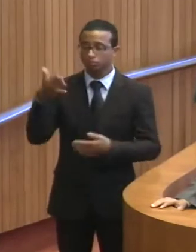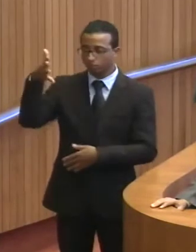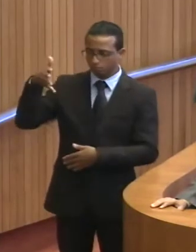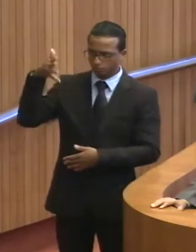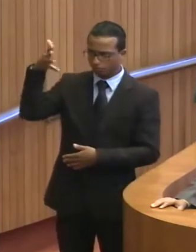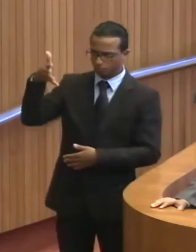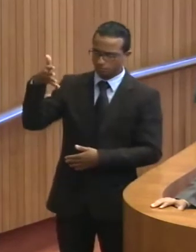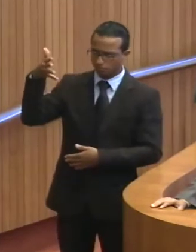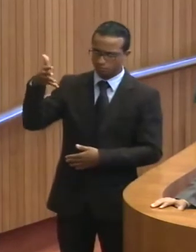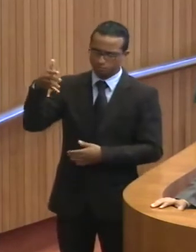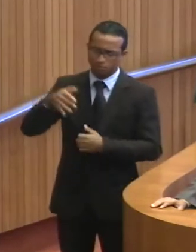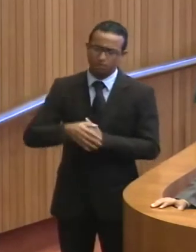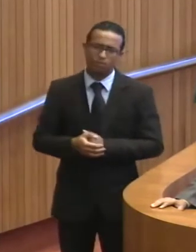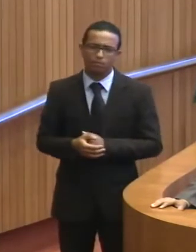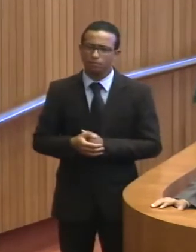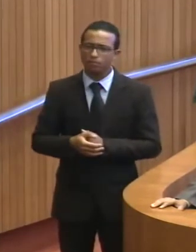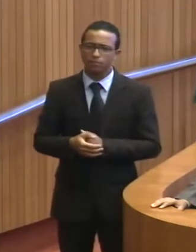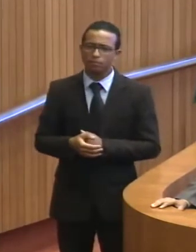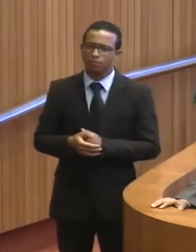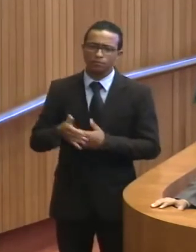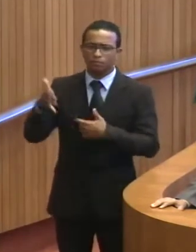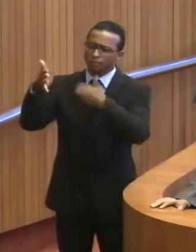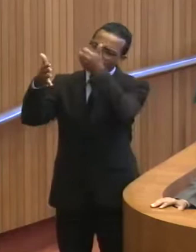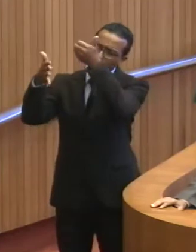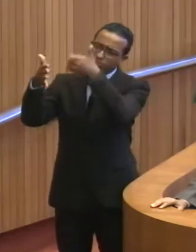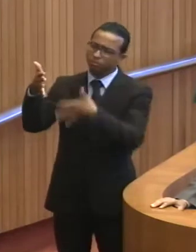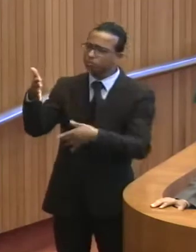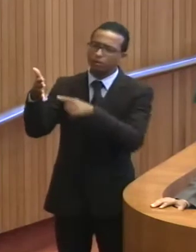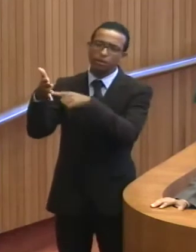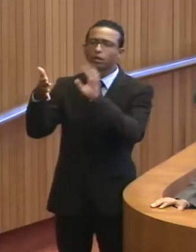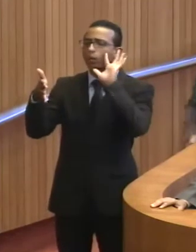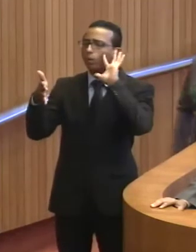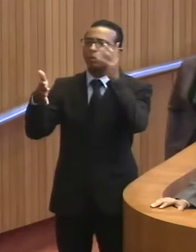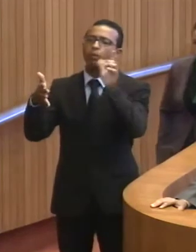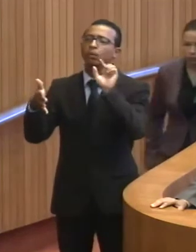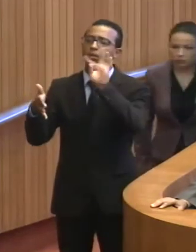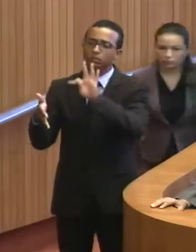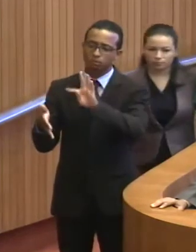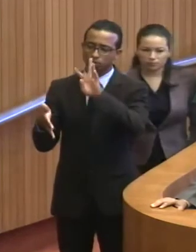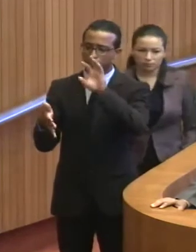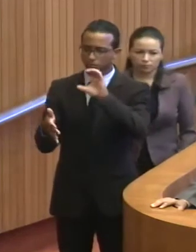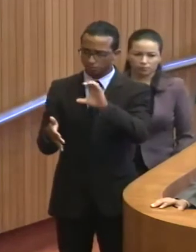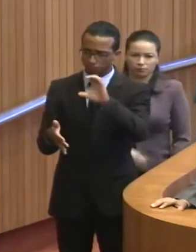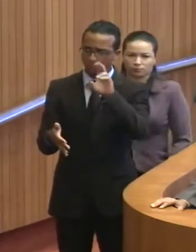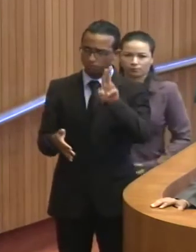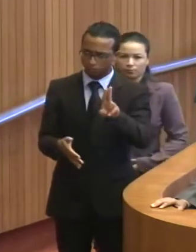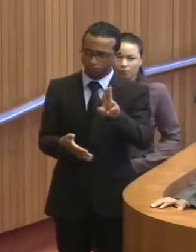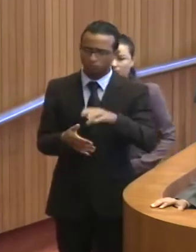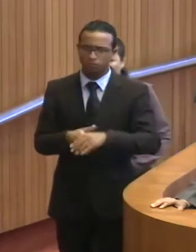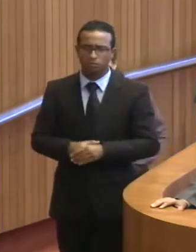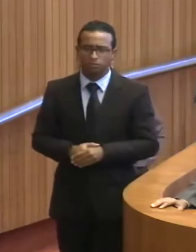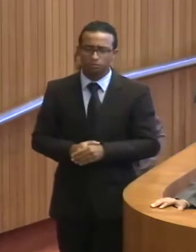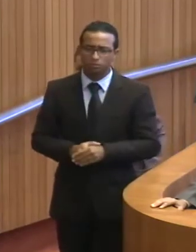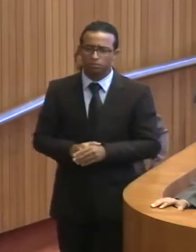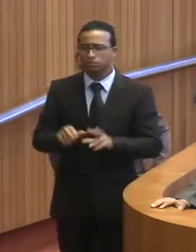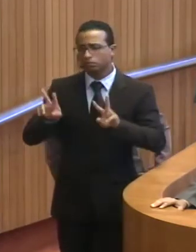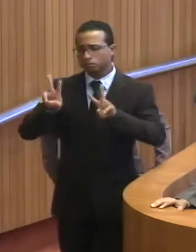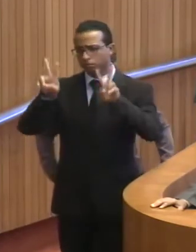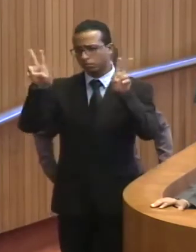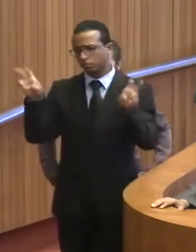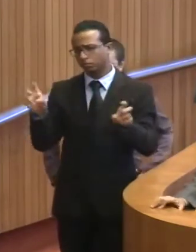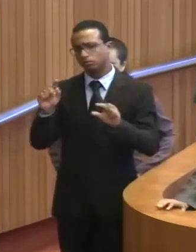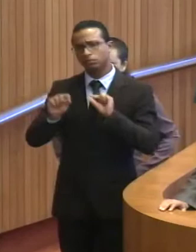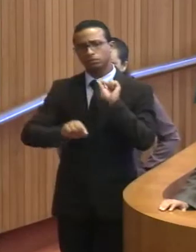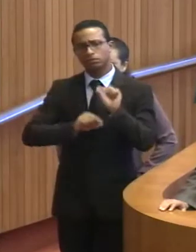expediente, falar sobre a decisão do Tribunal de Contas da União a respeito